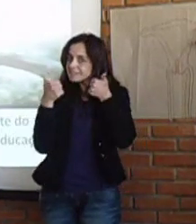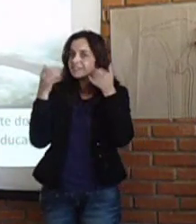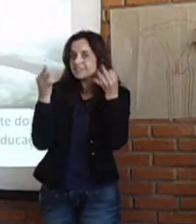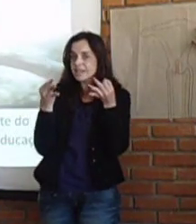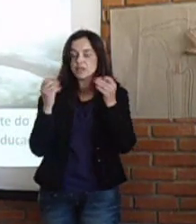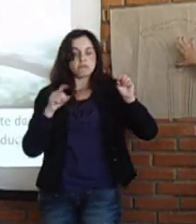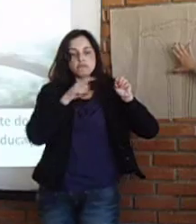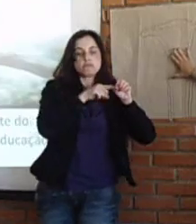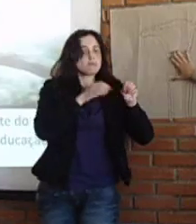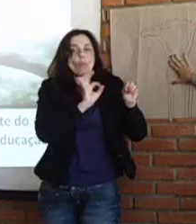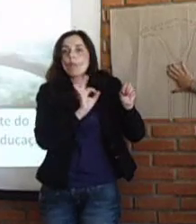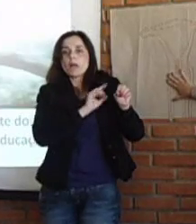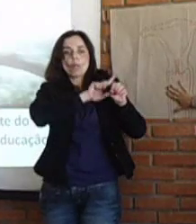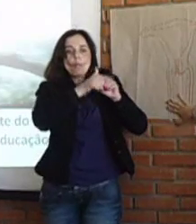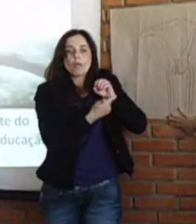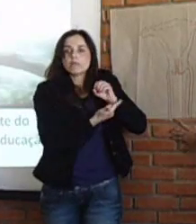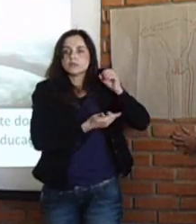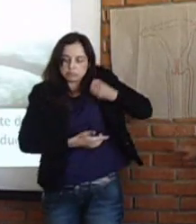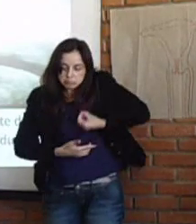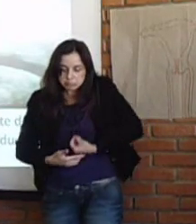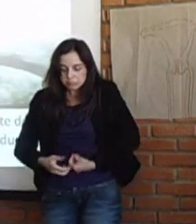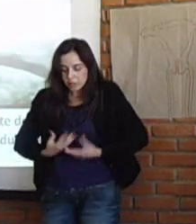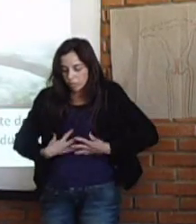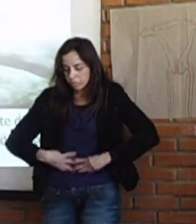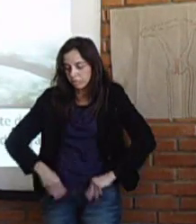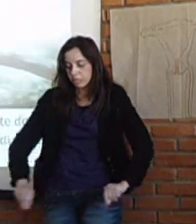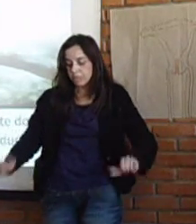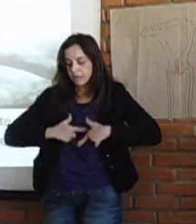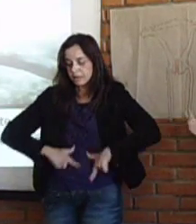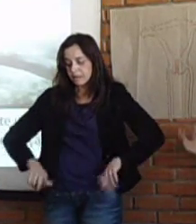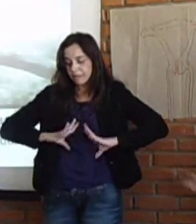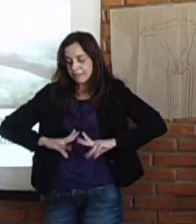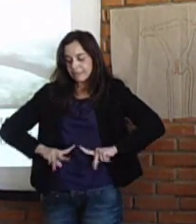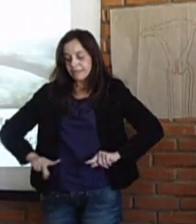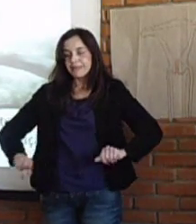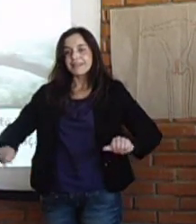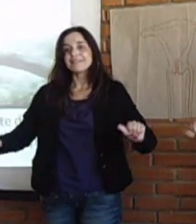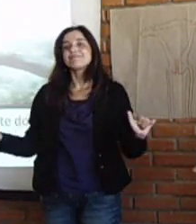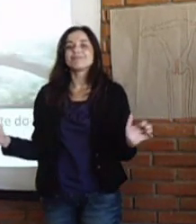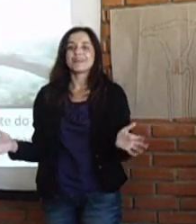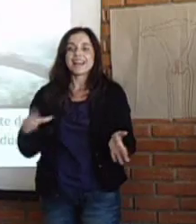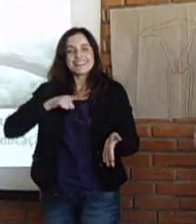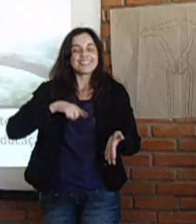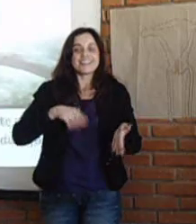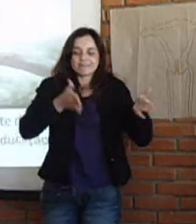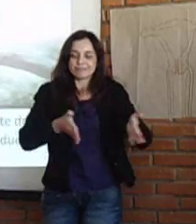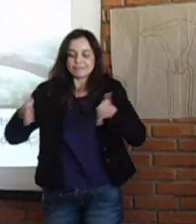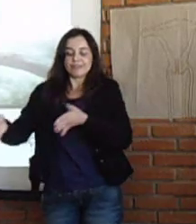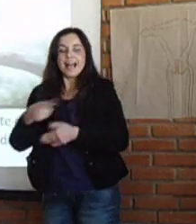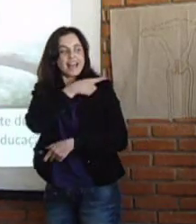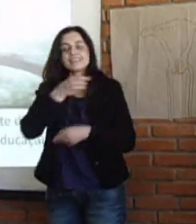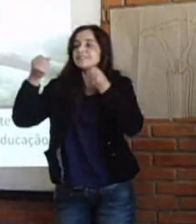não foi fecundado, por isso que o útero vai ser limpo para o próximo ciclo. E a partir daqui a gente vai discutindo outros